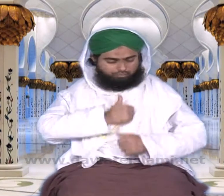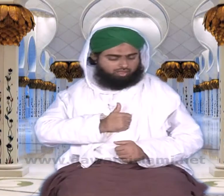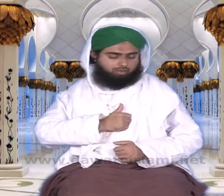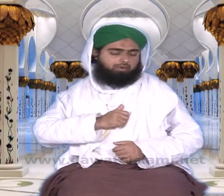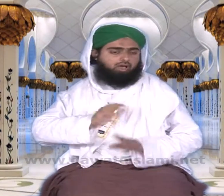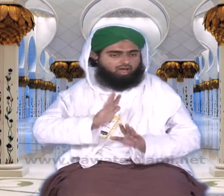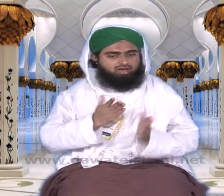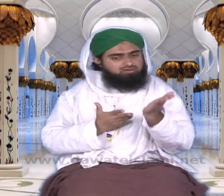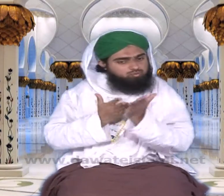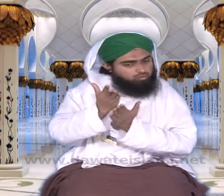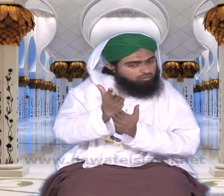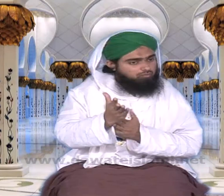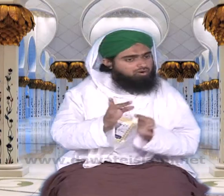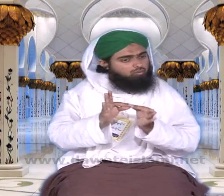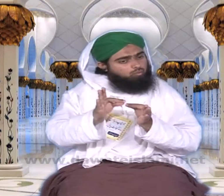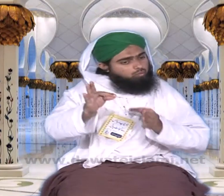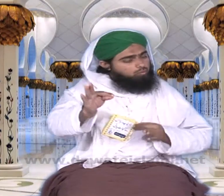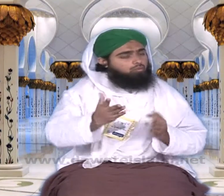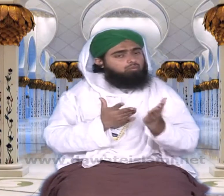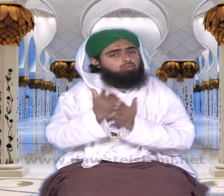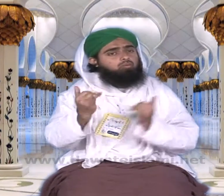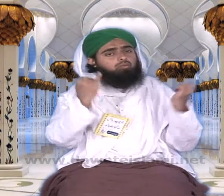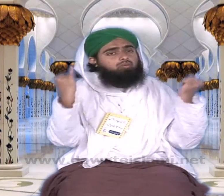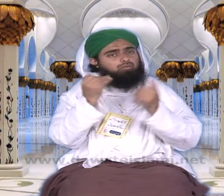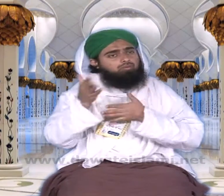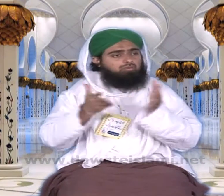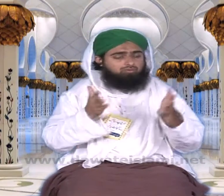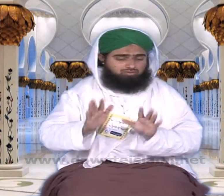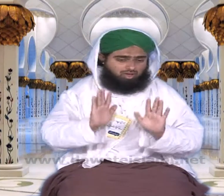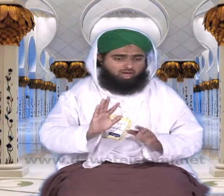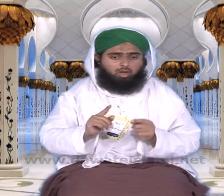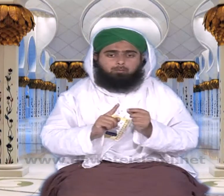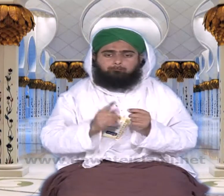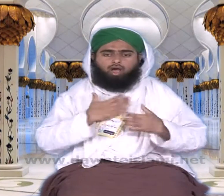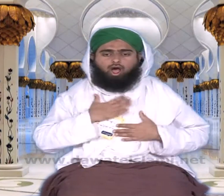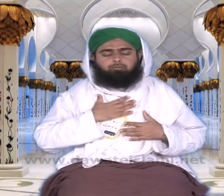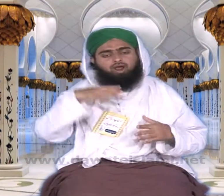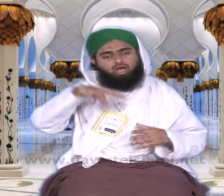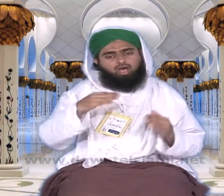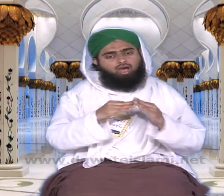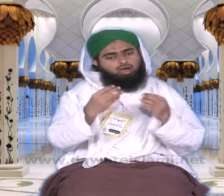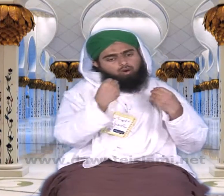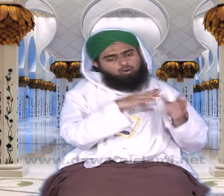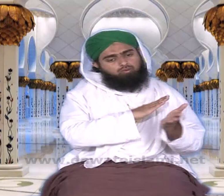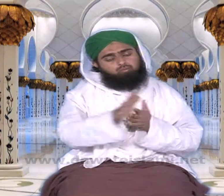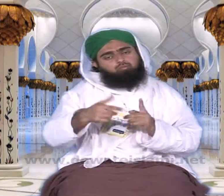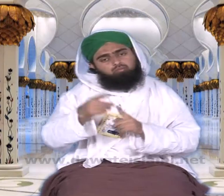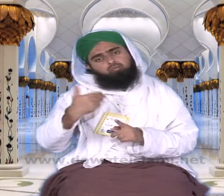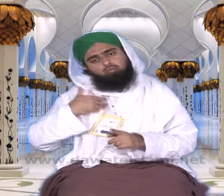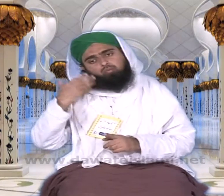پرداش کرتے تھے ہر طرح کا سفر انہیں گوارہ تھا وہ اپنا وطن چھوڑنے پر بھی راضی رہتے